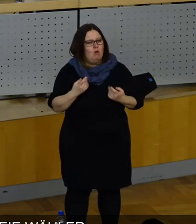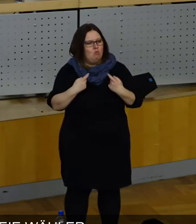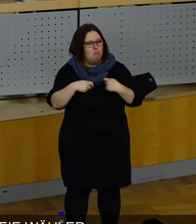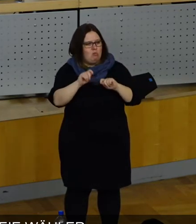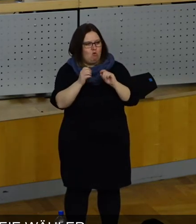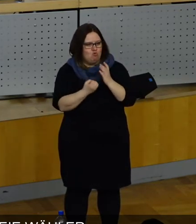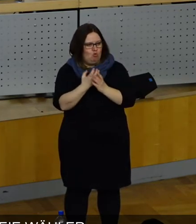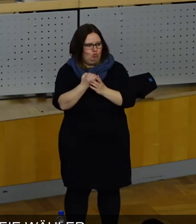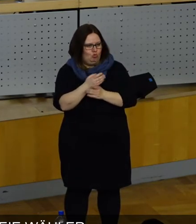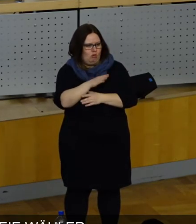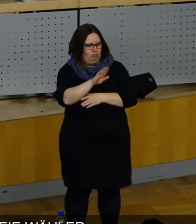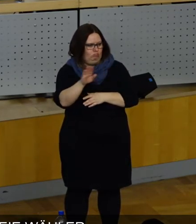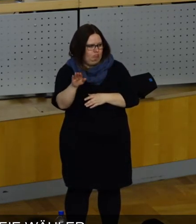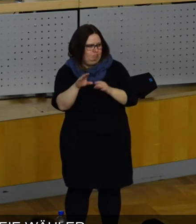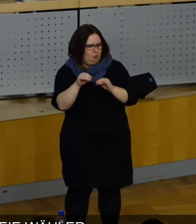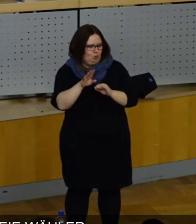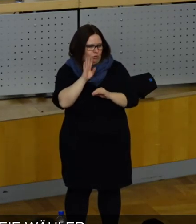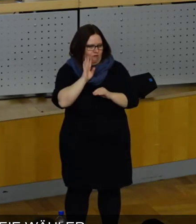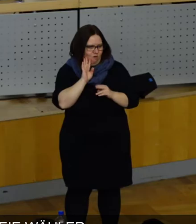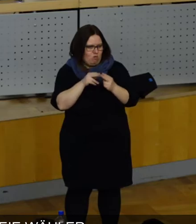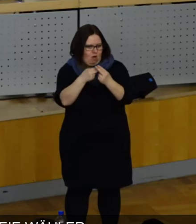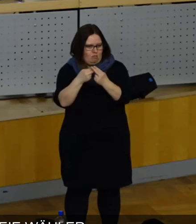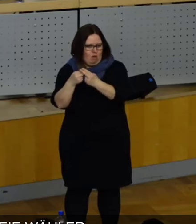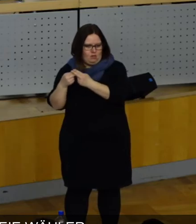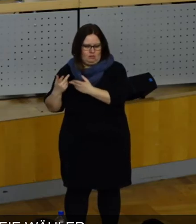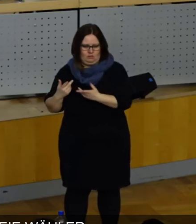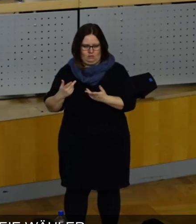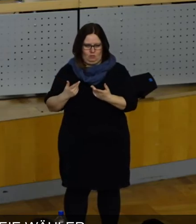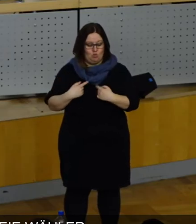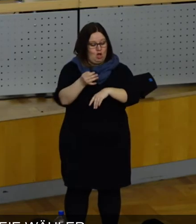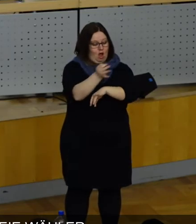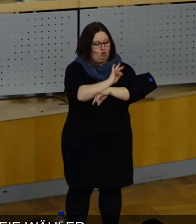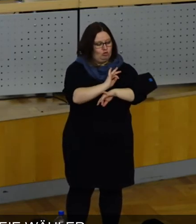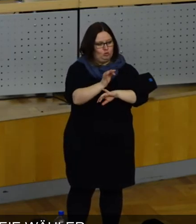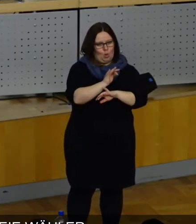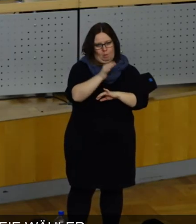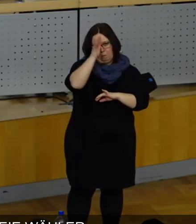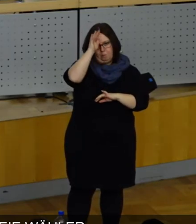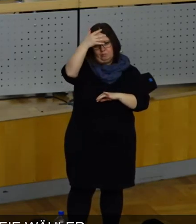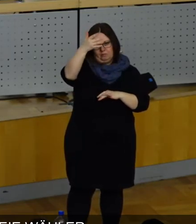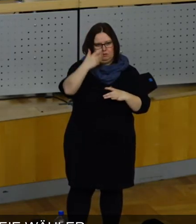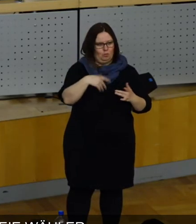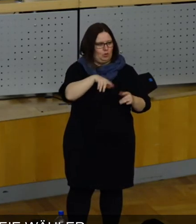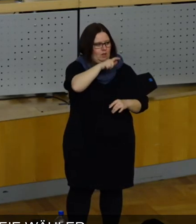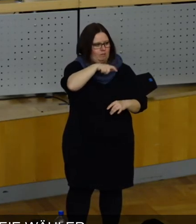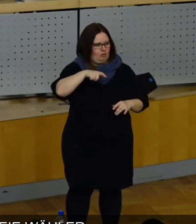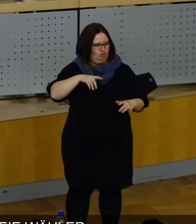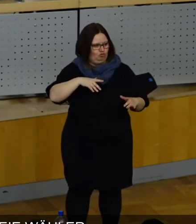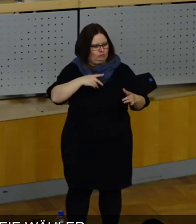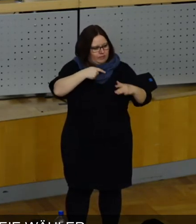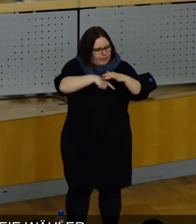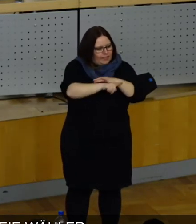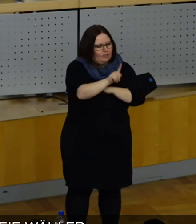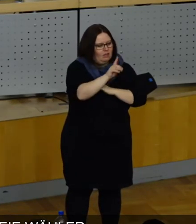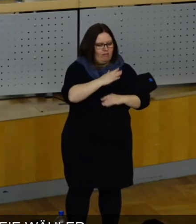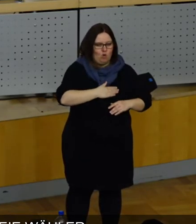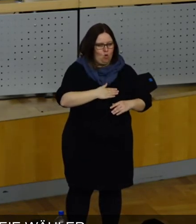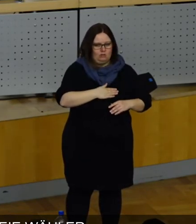auf die Nutzer und die Bewohner einlässt, denn erfolgreiche Architektur ist nicht nur jene, in der sich Menschen innen drin